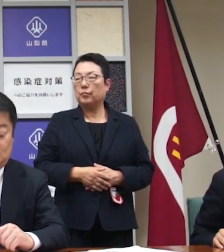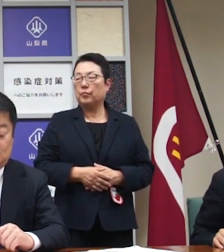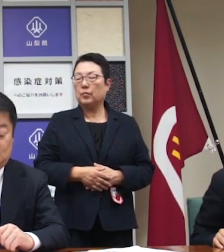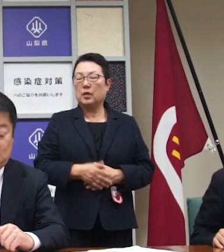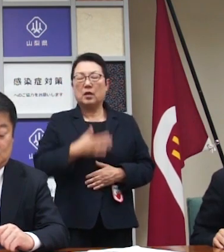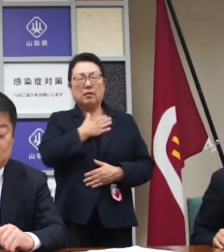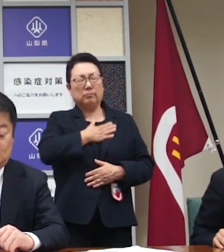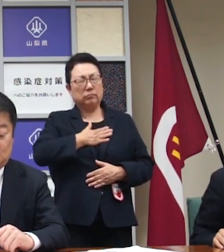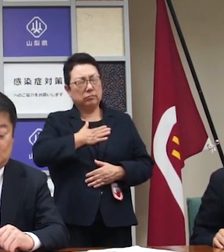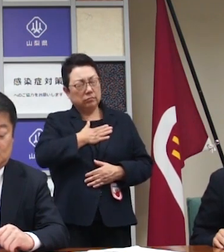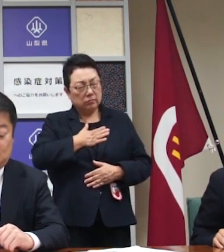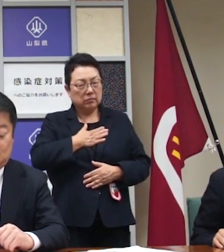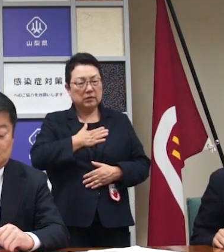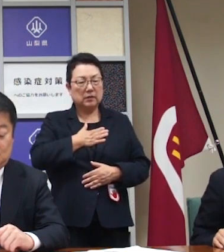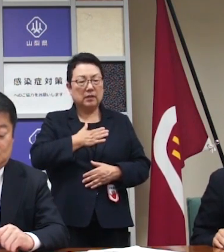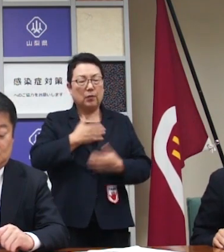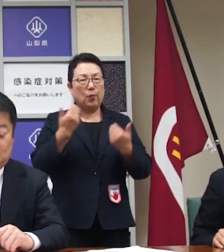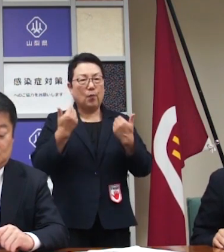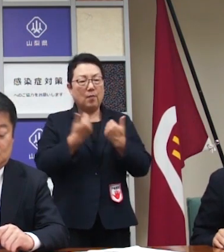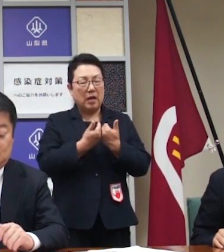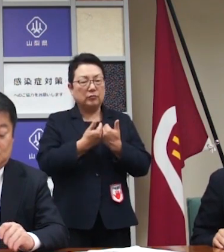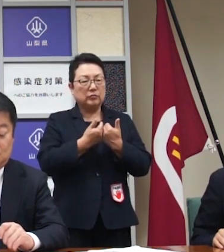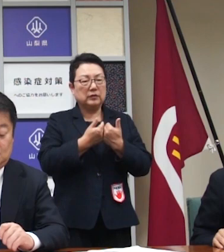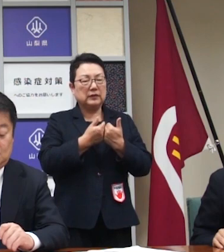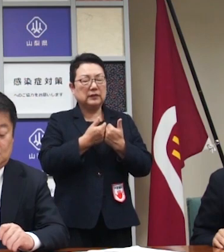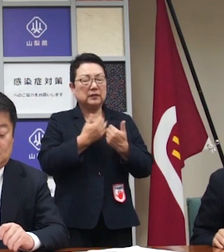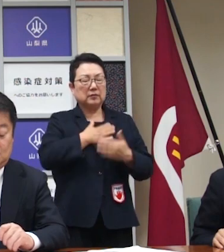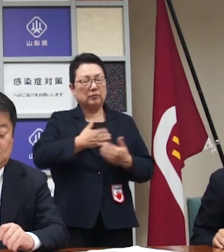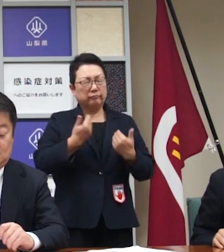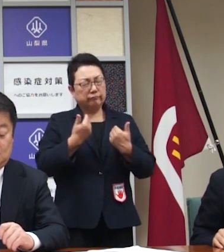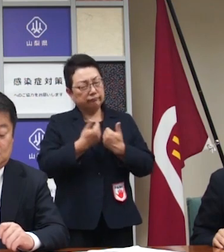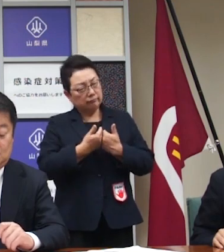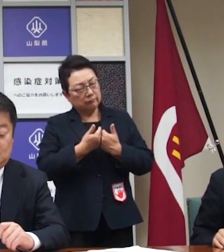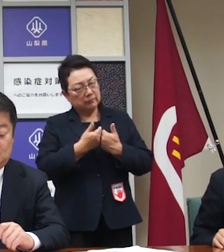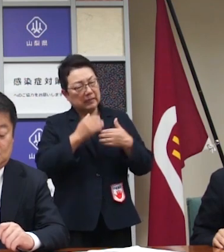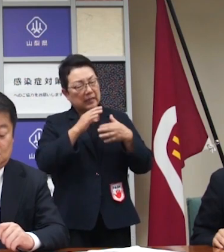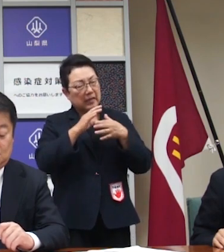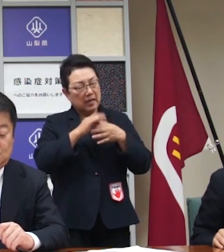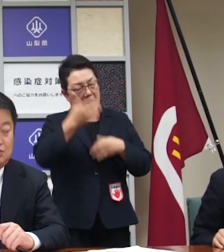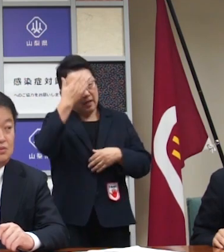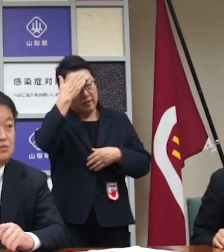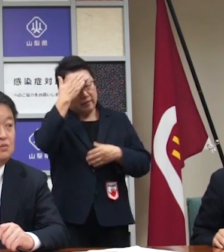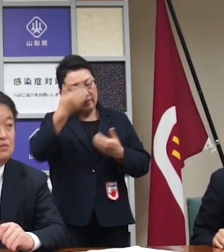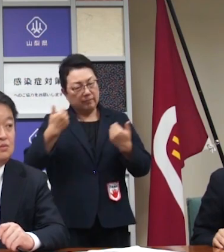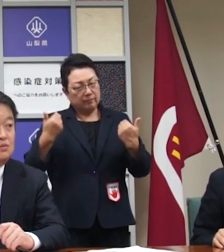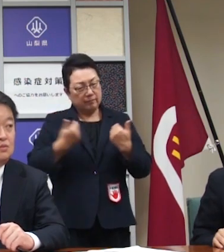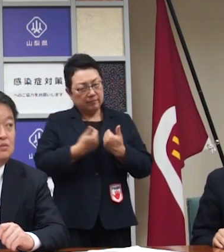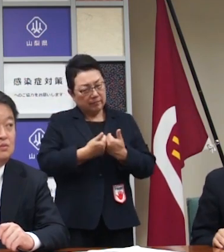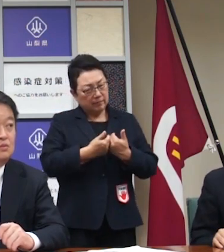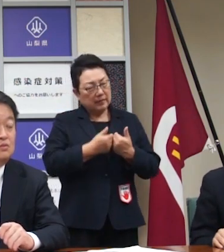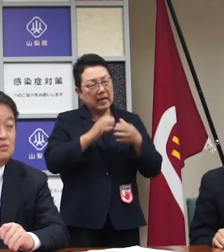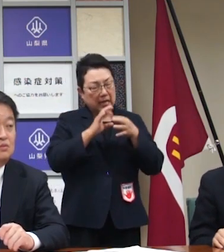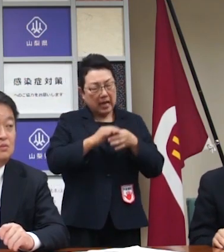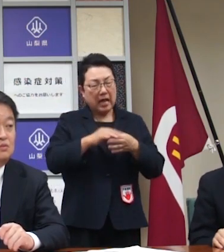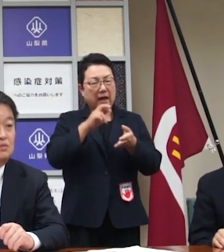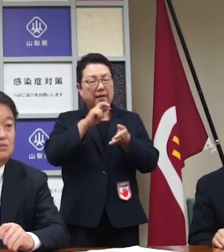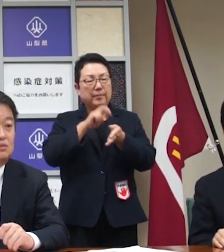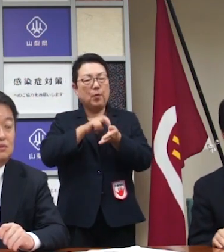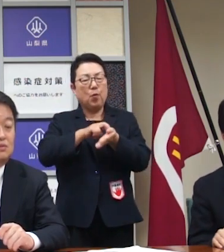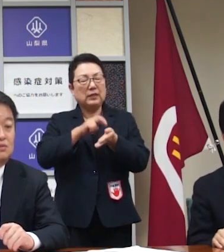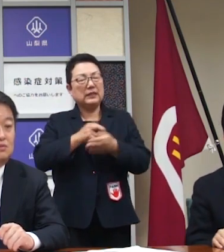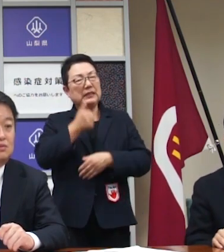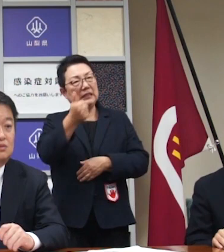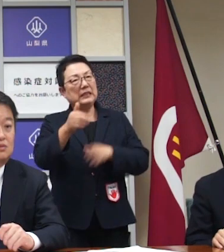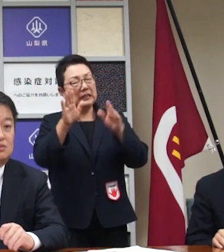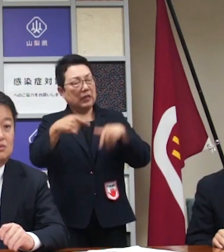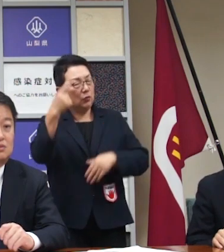具合が悪いから多分受診を、そういう状況が続いたから受診をされたんではないかなと想像します